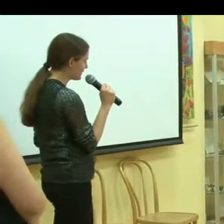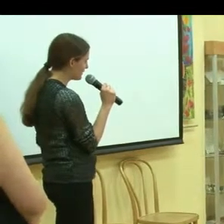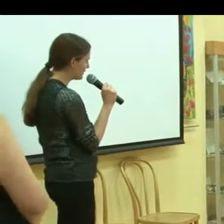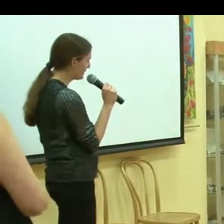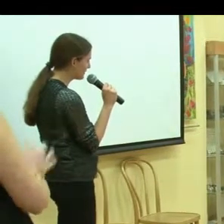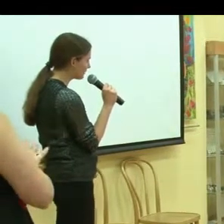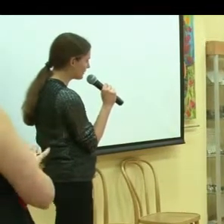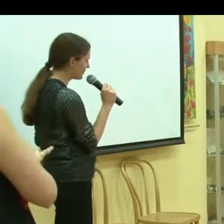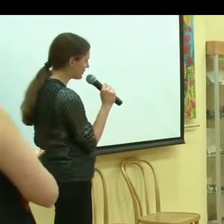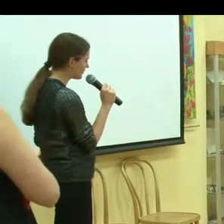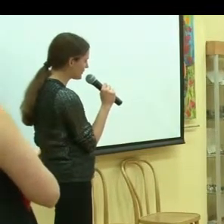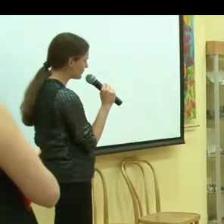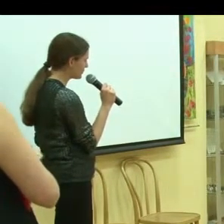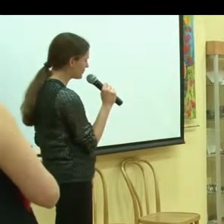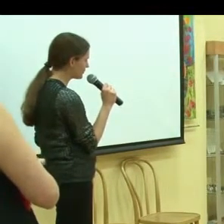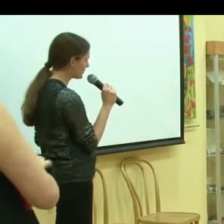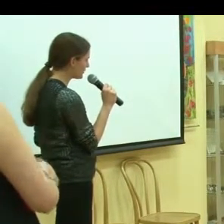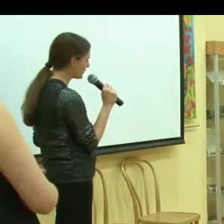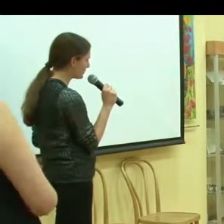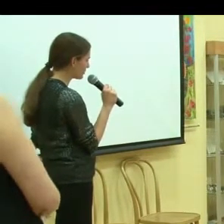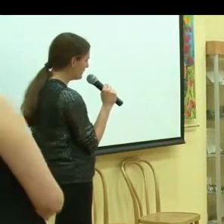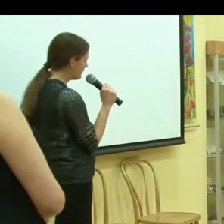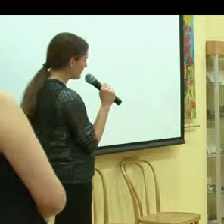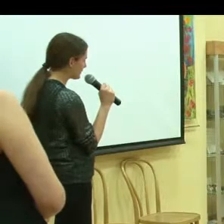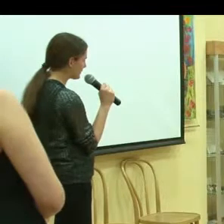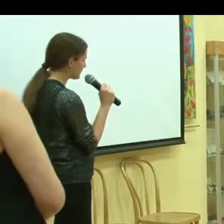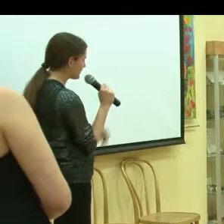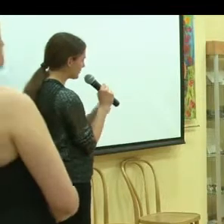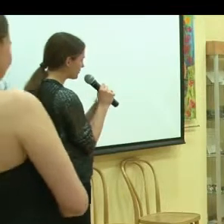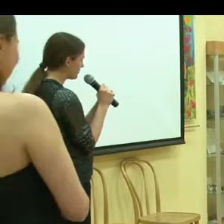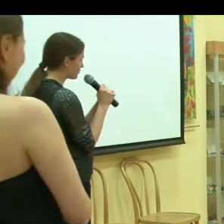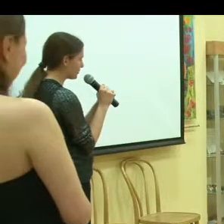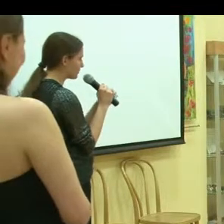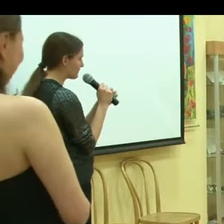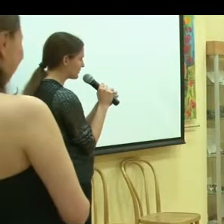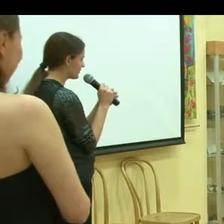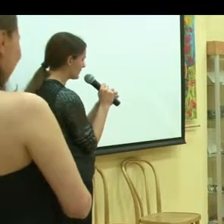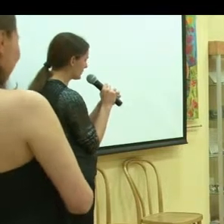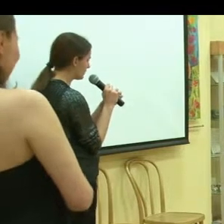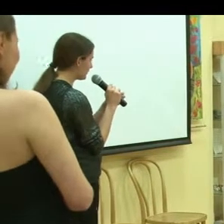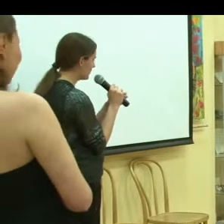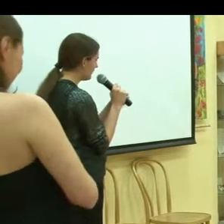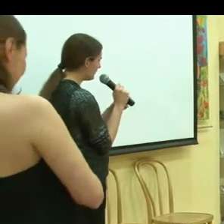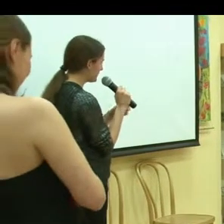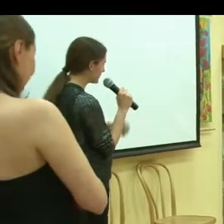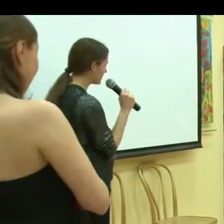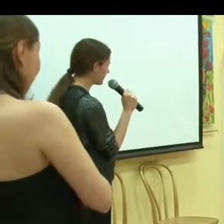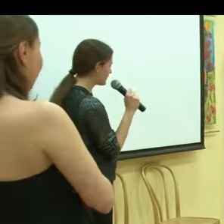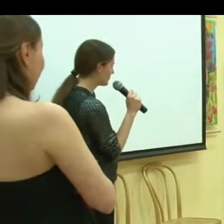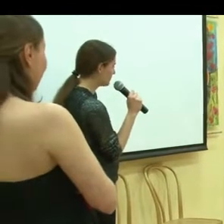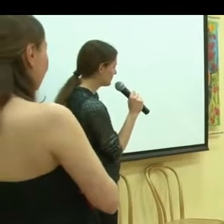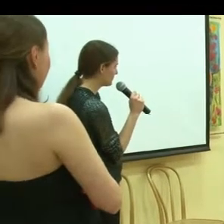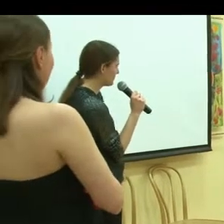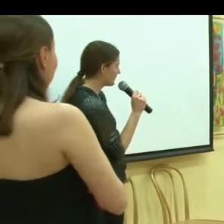trzy pierścienie, z czego jeden z tych pierścieni jest dosyć ciekawy, dlatego że jest dosyć wysoko umieszczony, tuż za paznokciem praktycznie, na